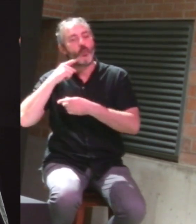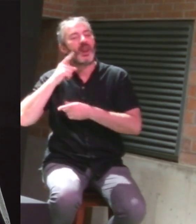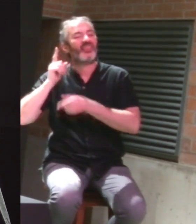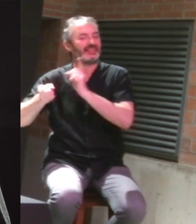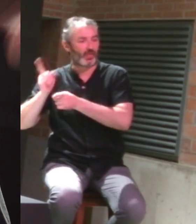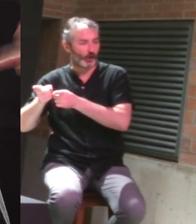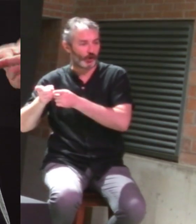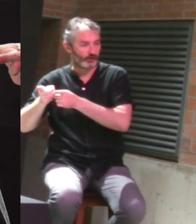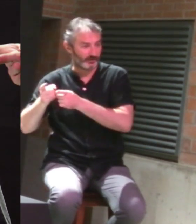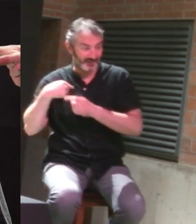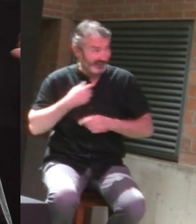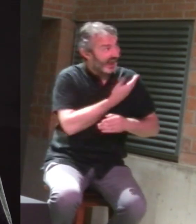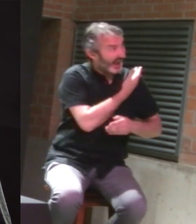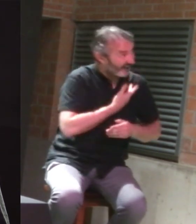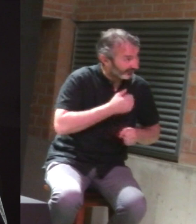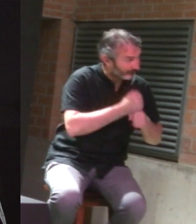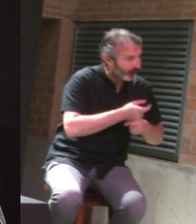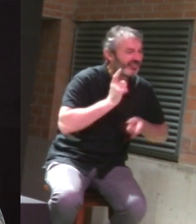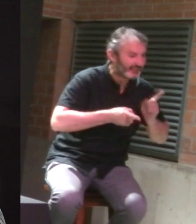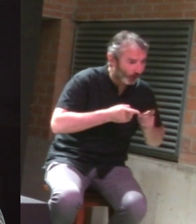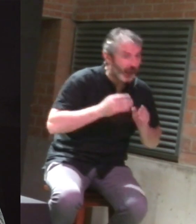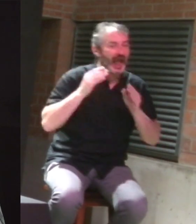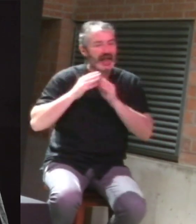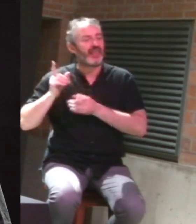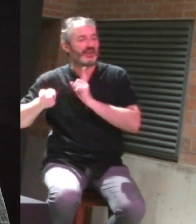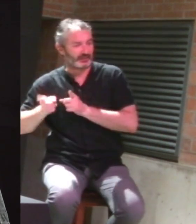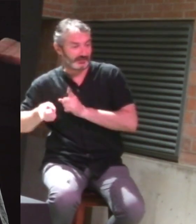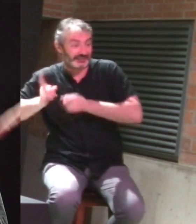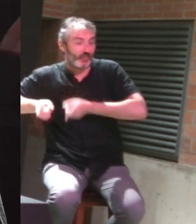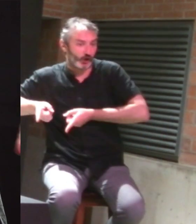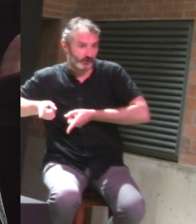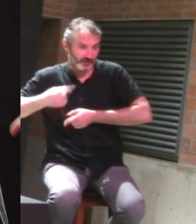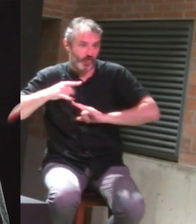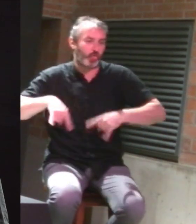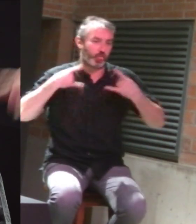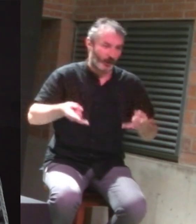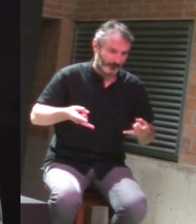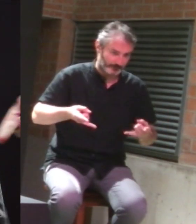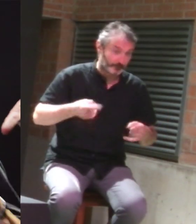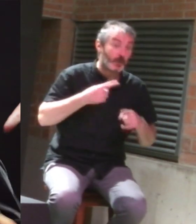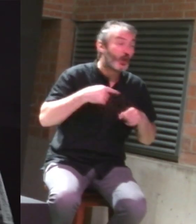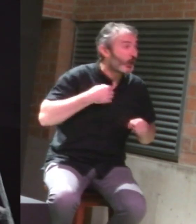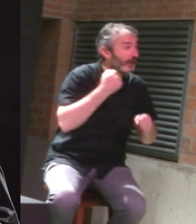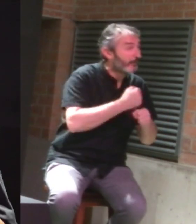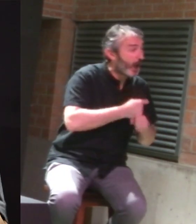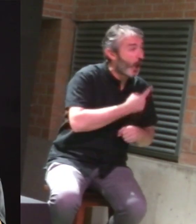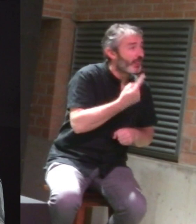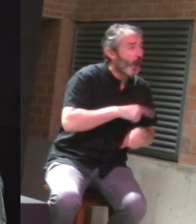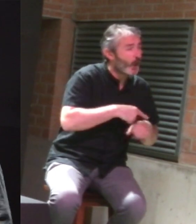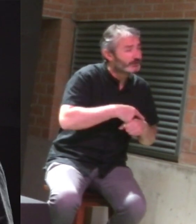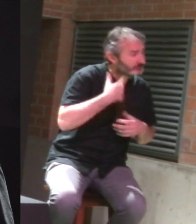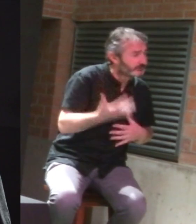cita. Tras las largas jornadas de trabajo, por tanto, las mujeres, después de trabajar su jornada